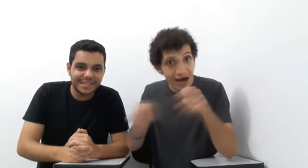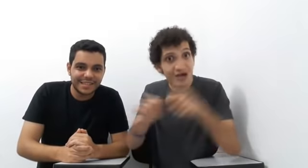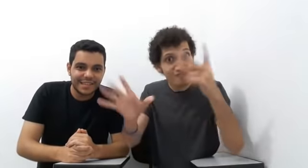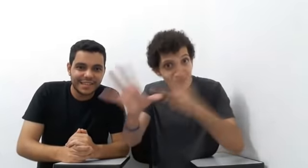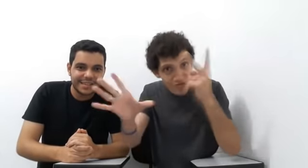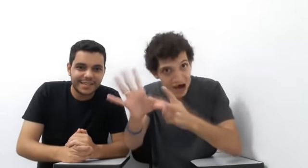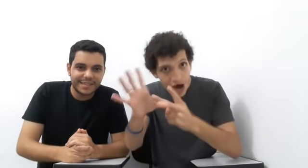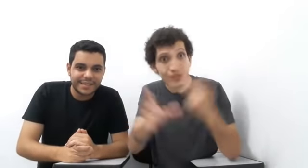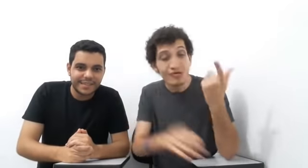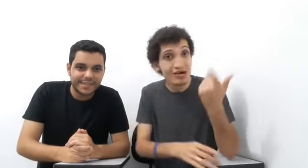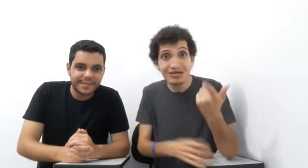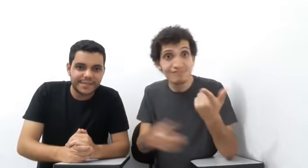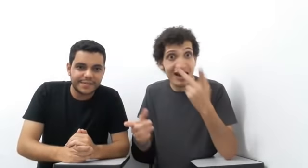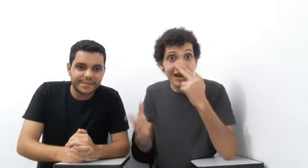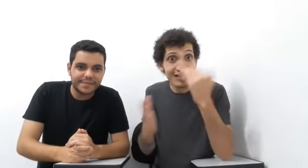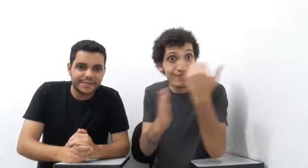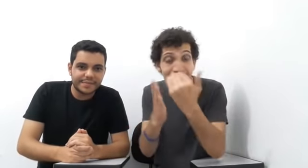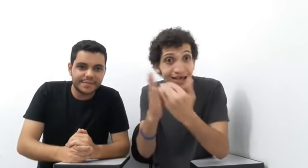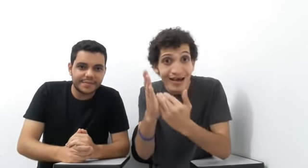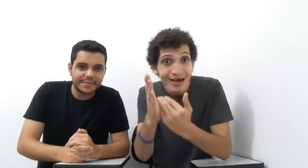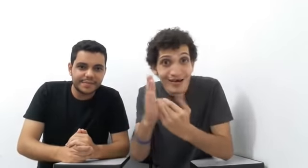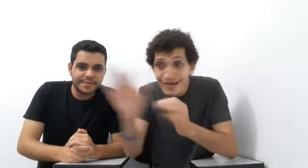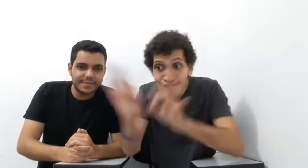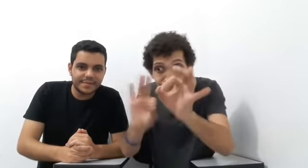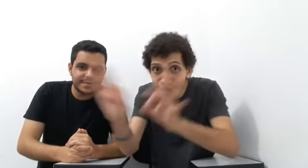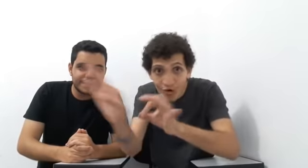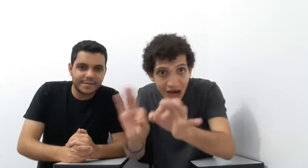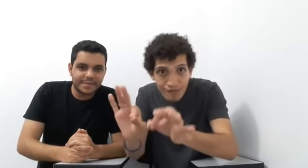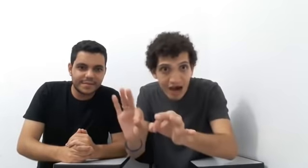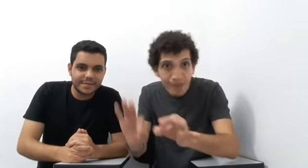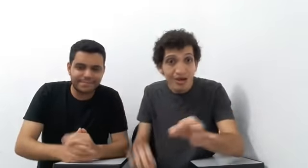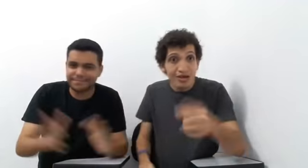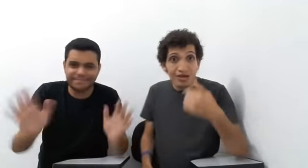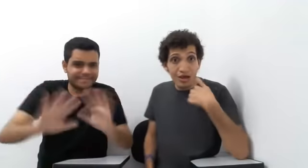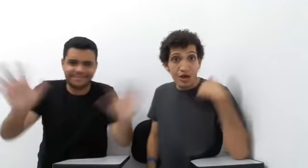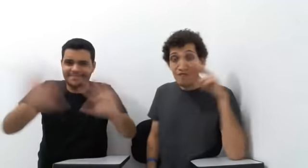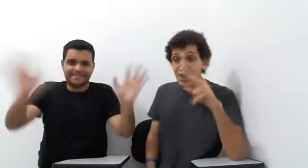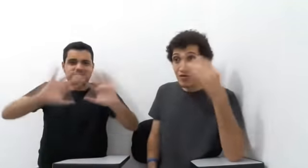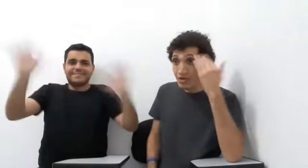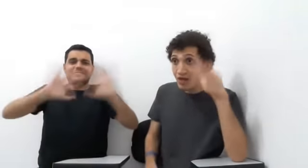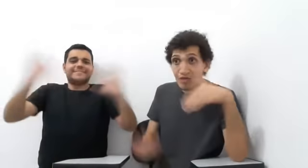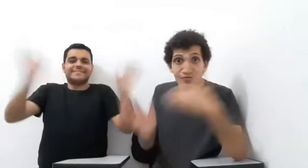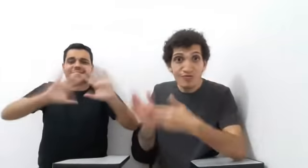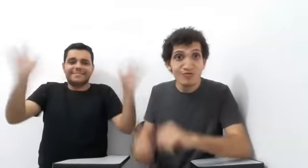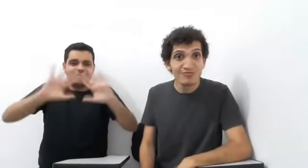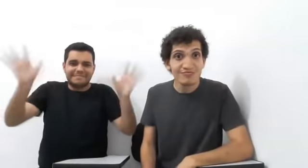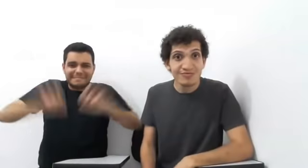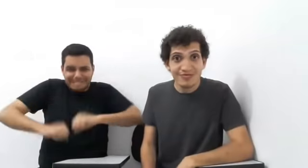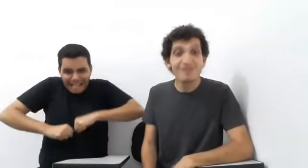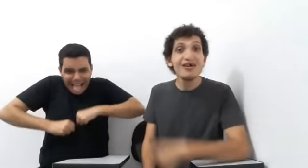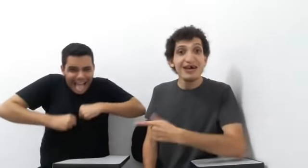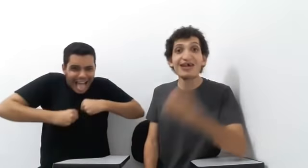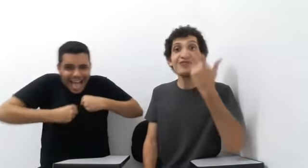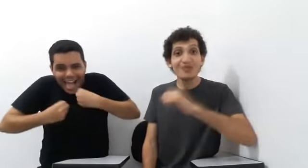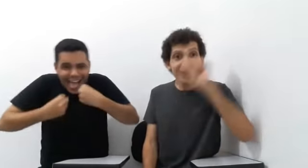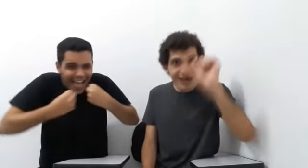o diagonal, parece que tem programado, e eu mesmo entendo tudo. Então, ele